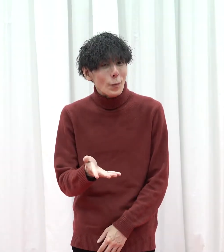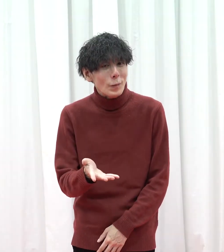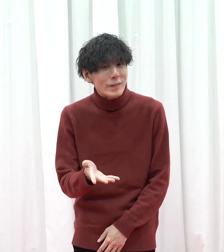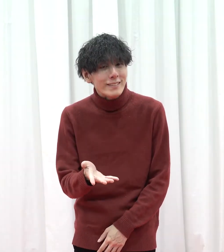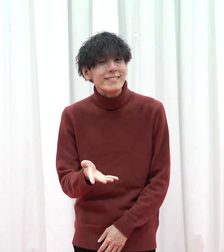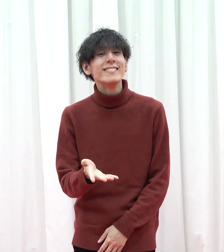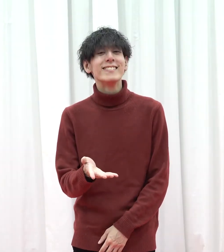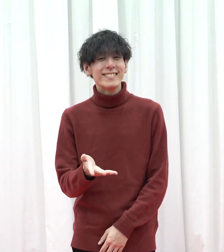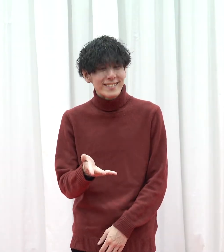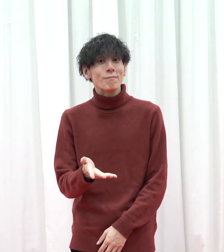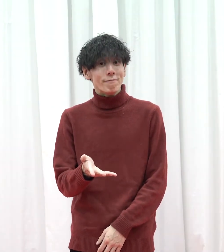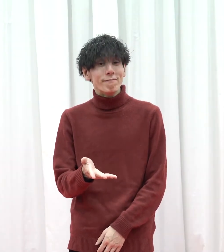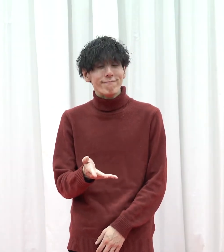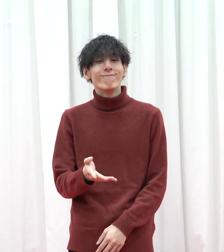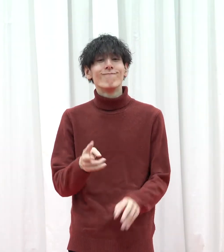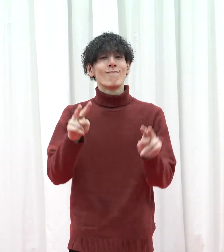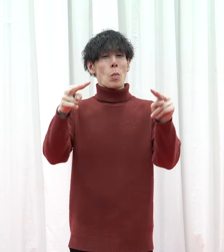どうでしたか、